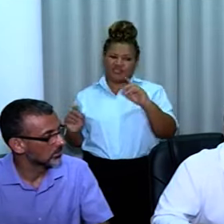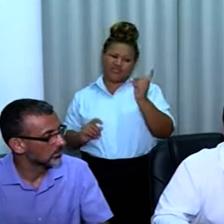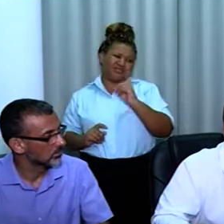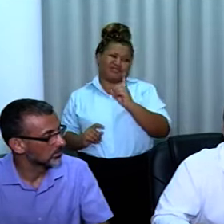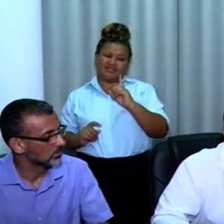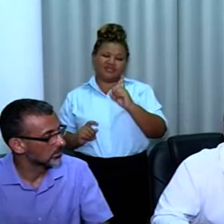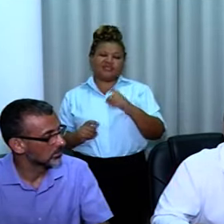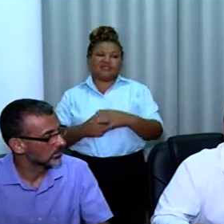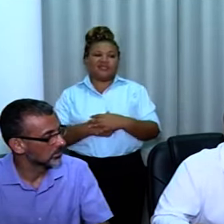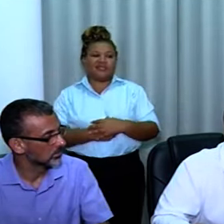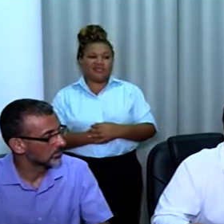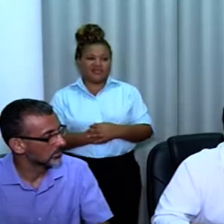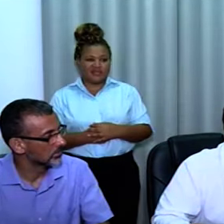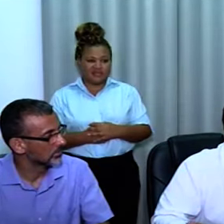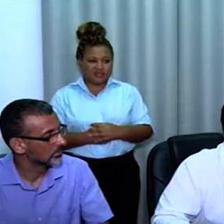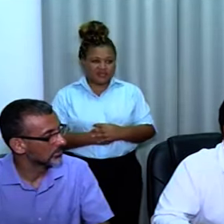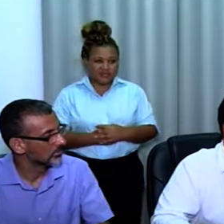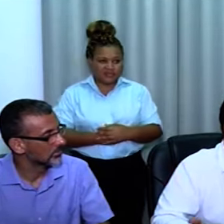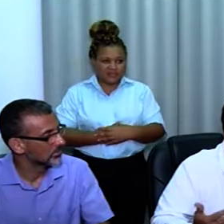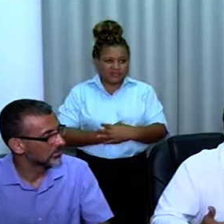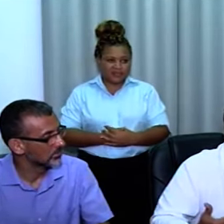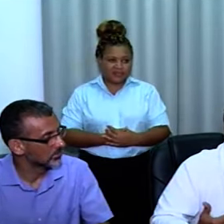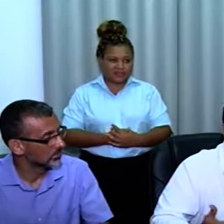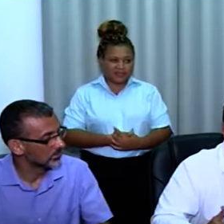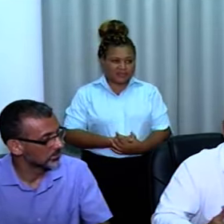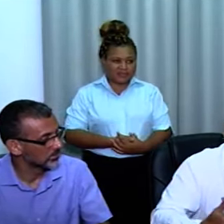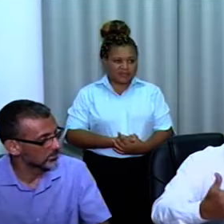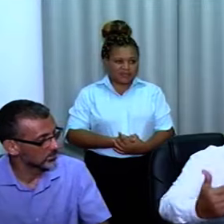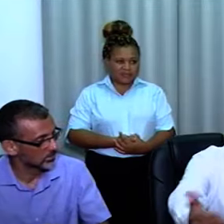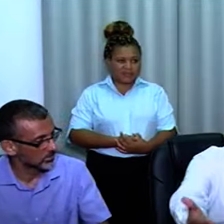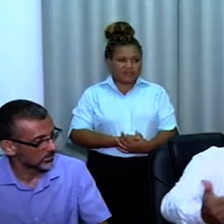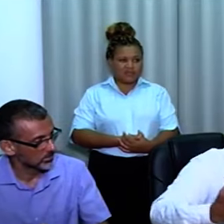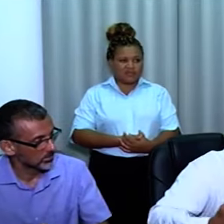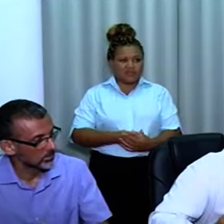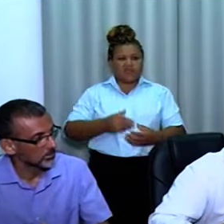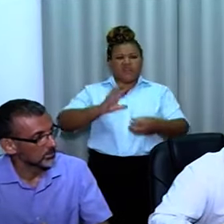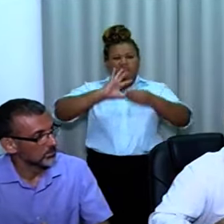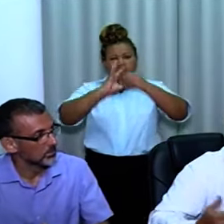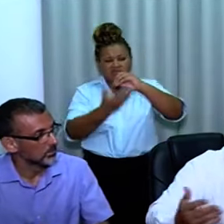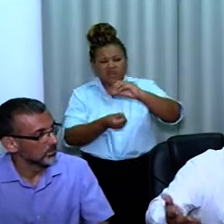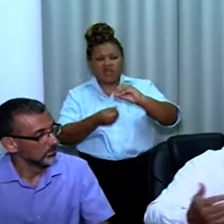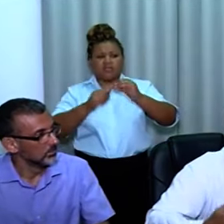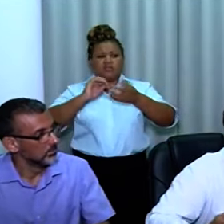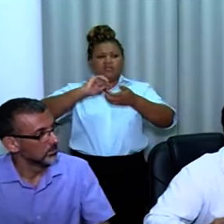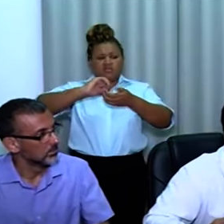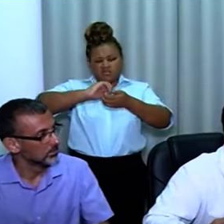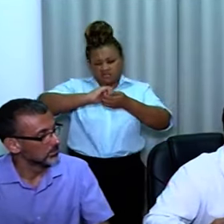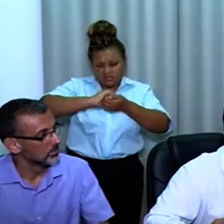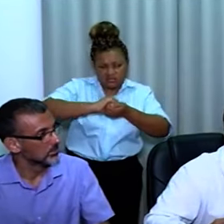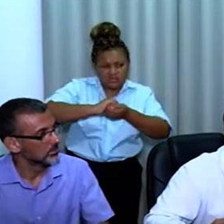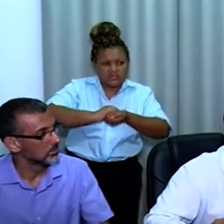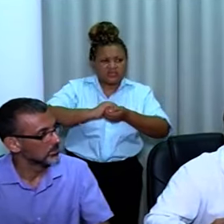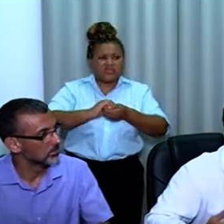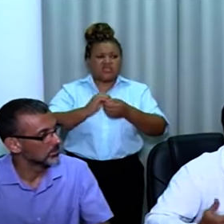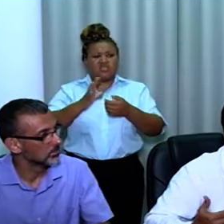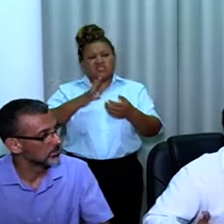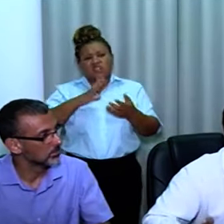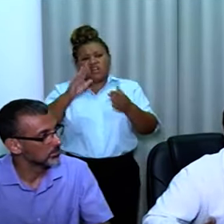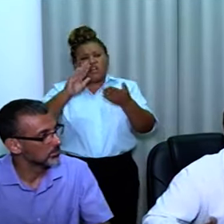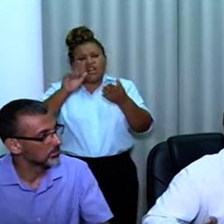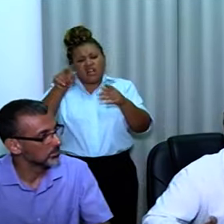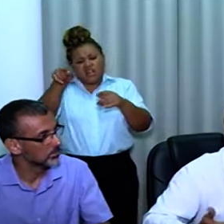avec les camarades. On n'est pas mal dit nous l'école, mais nous avons dit aux voisins aussi, aux frères aussi, ils besoin de gagner un peu. Et il n'est